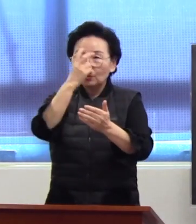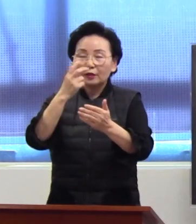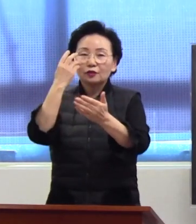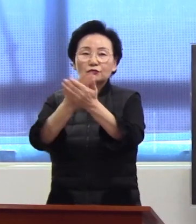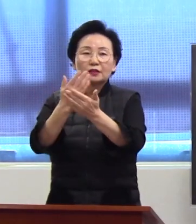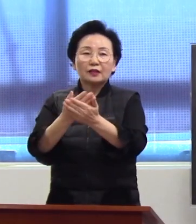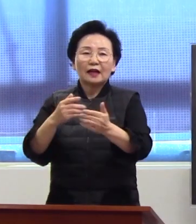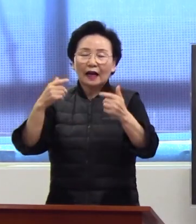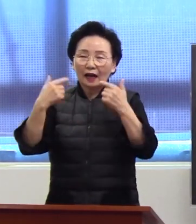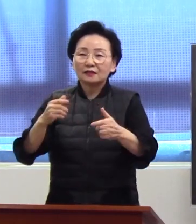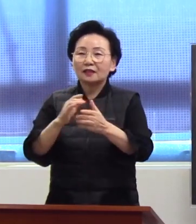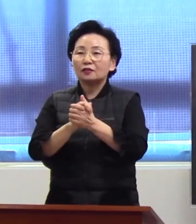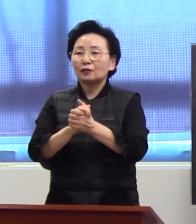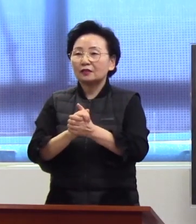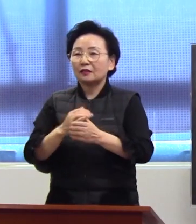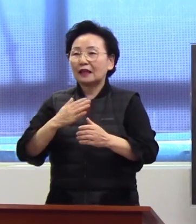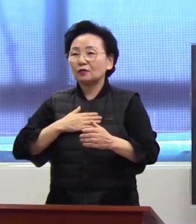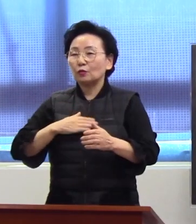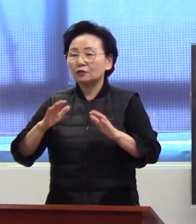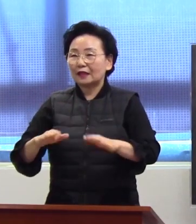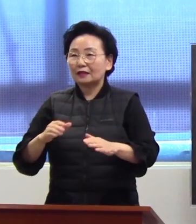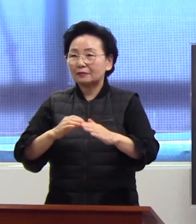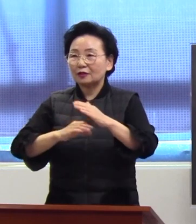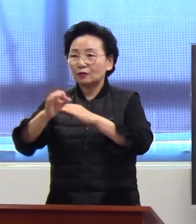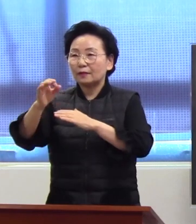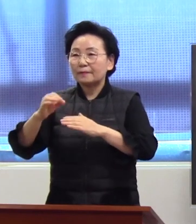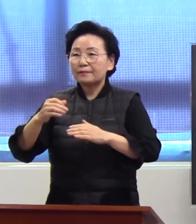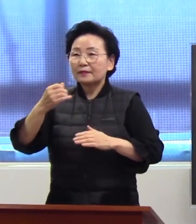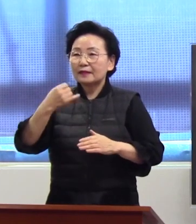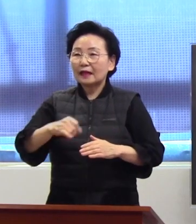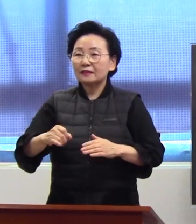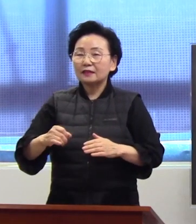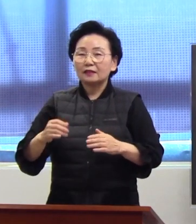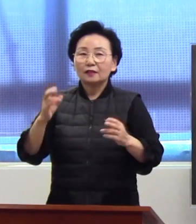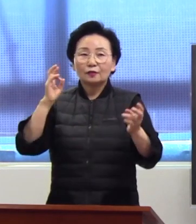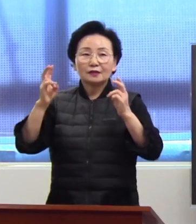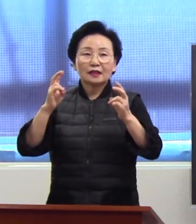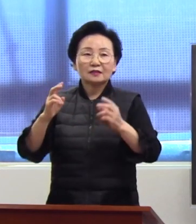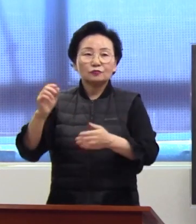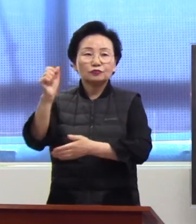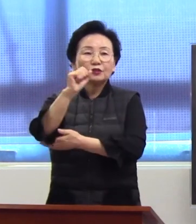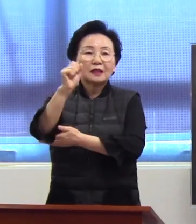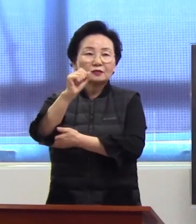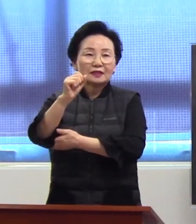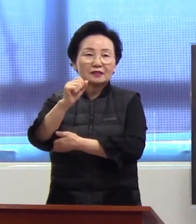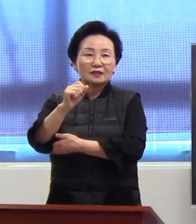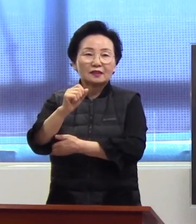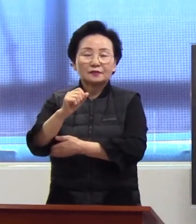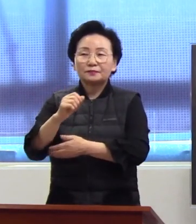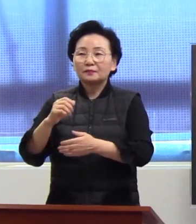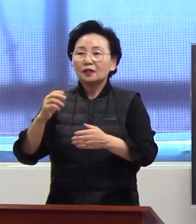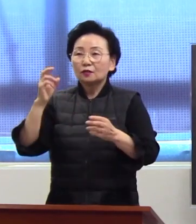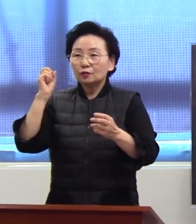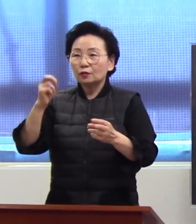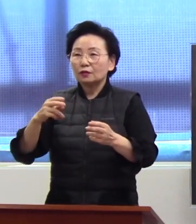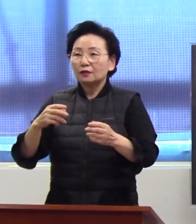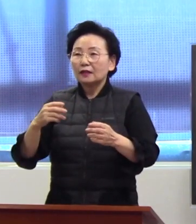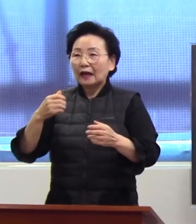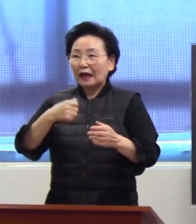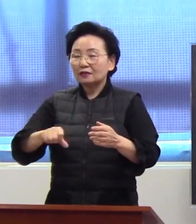보호해 주세요, 항상 기도하세요. 나는 오늘 아침에도 딸이 회사 가는데 운전하고 다니잖아. 또